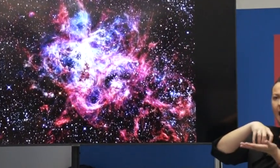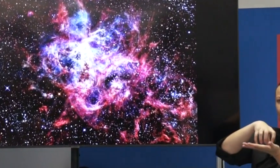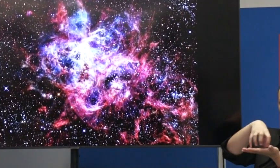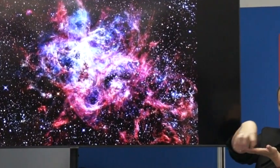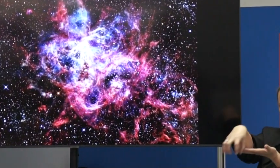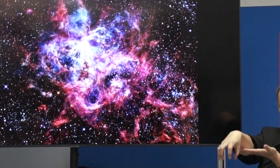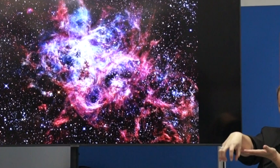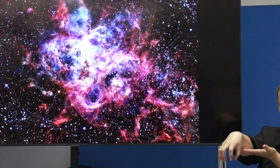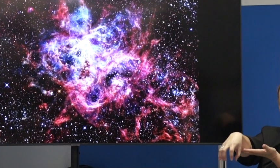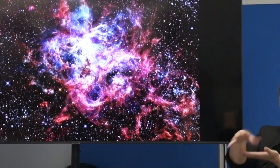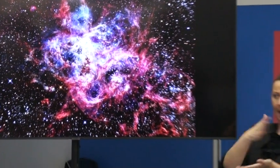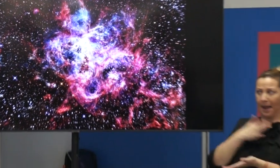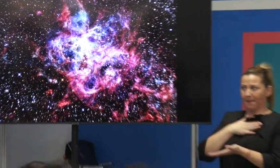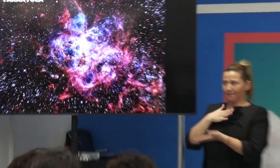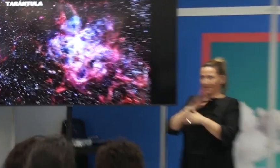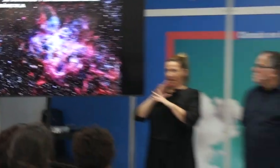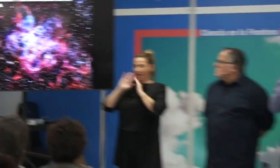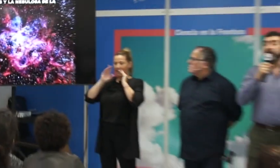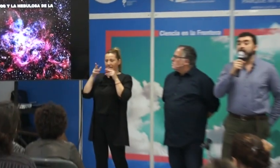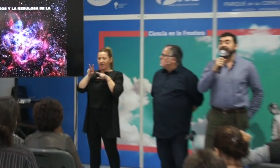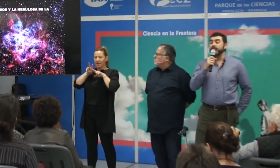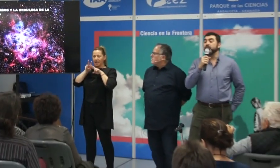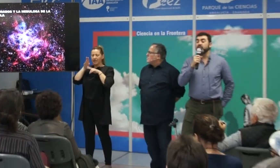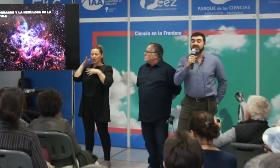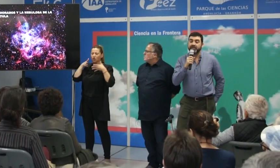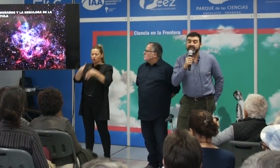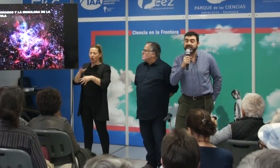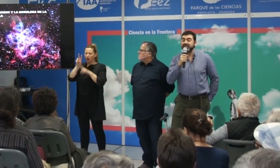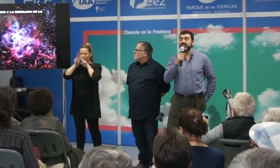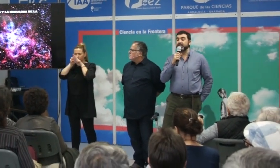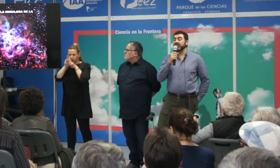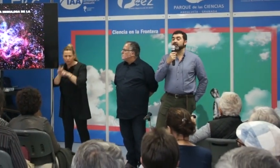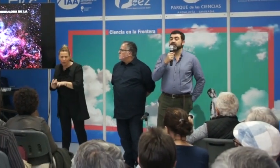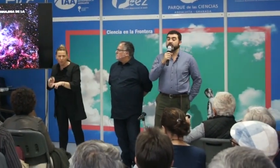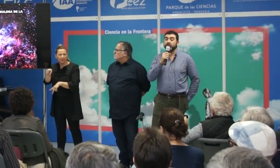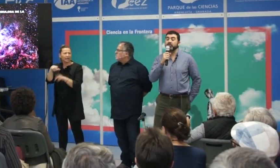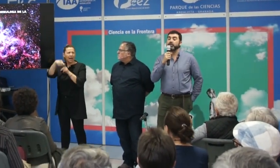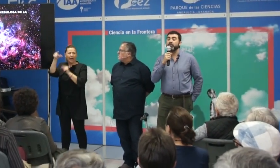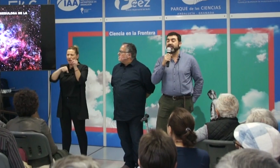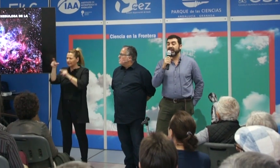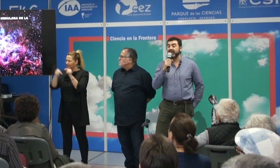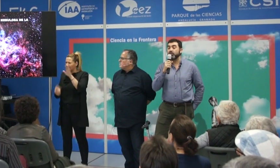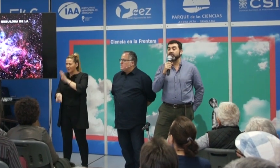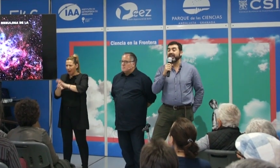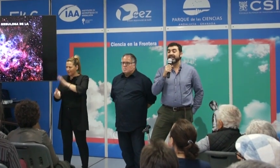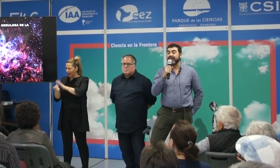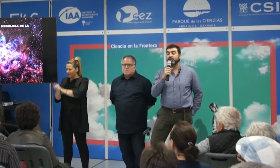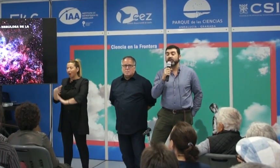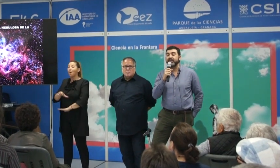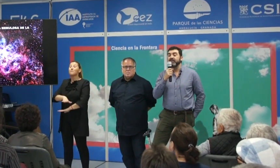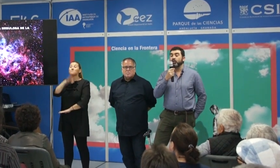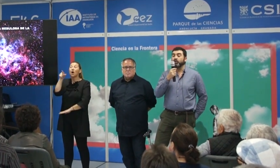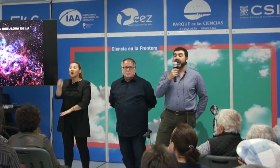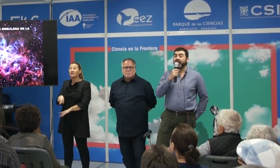que además coincide con mi campo de investigación porque está produciendo muchísimas estrellas masivas. De hecho, por eso se produce esa nebulosa de la